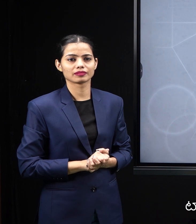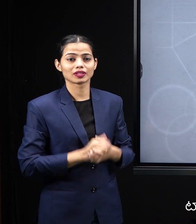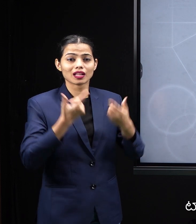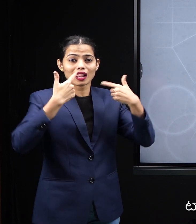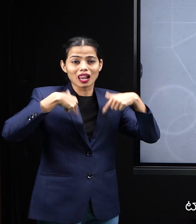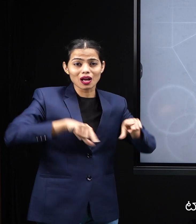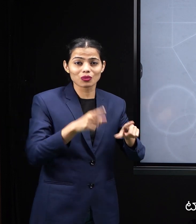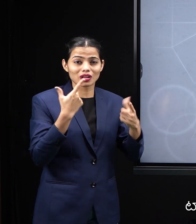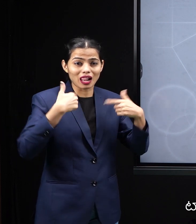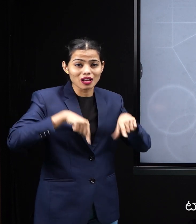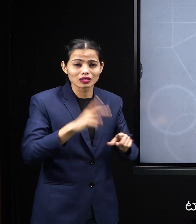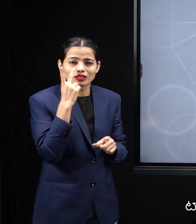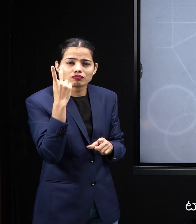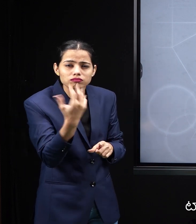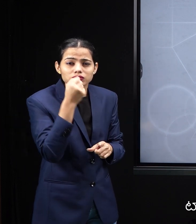టాంజెంట్ కార్డ్ సిద్ధాంతం.